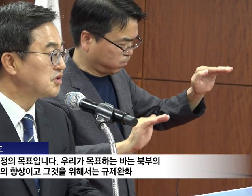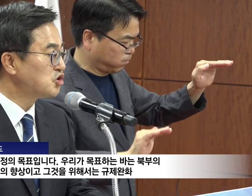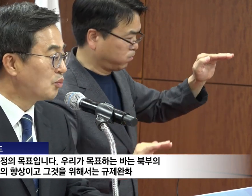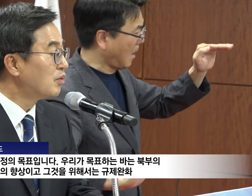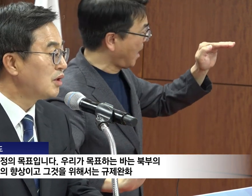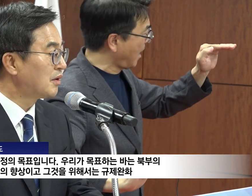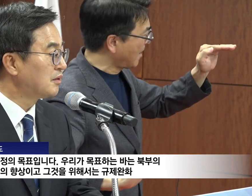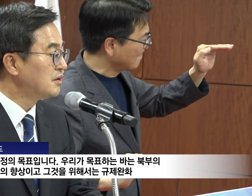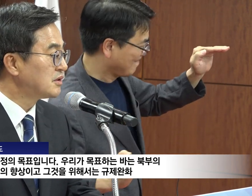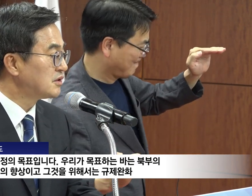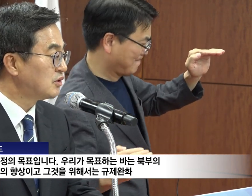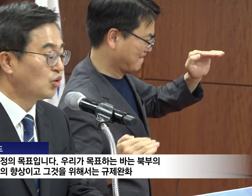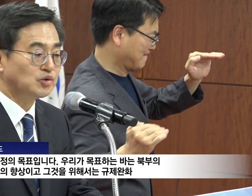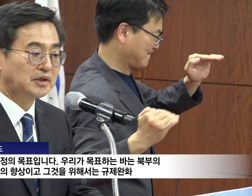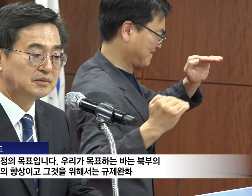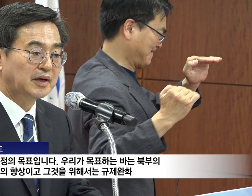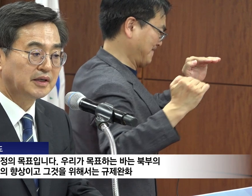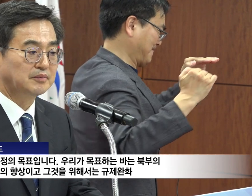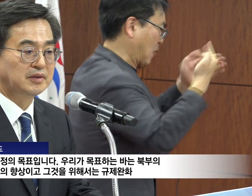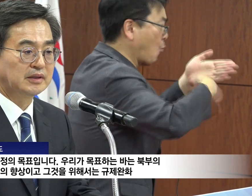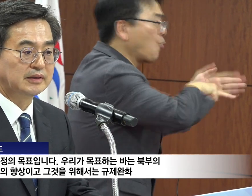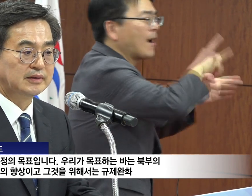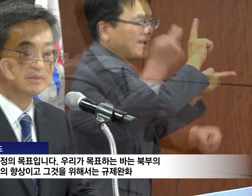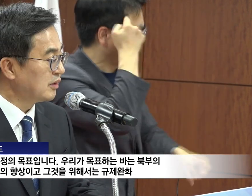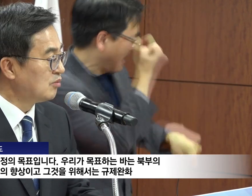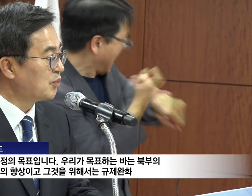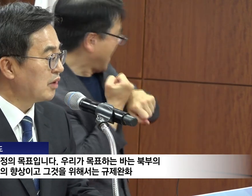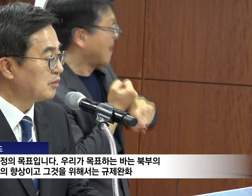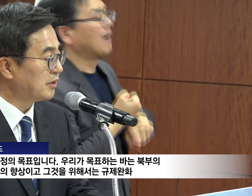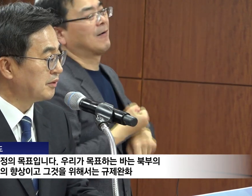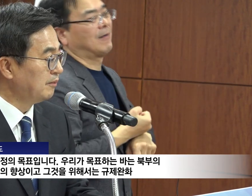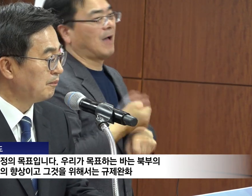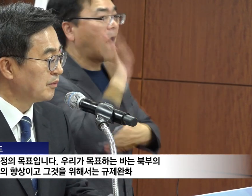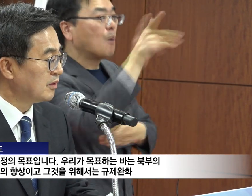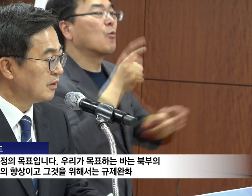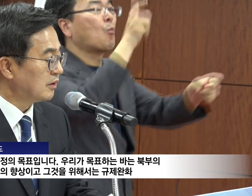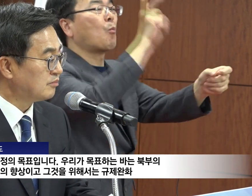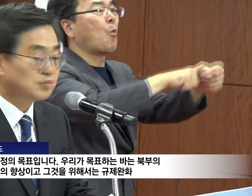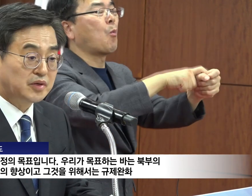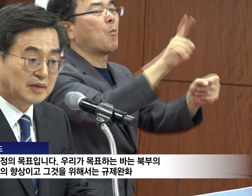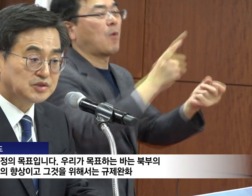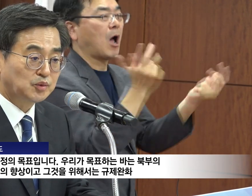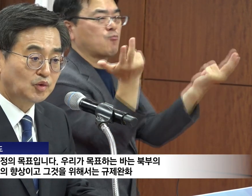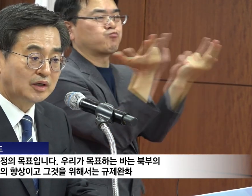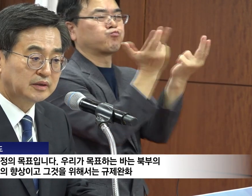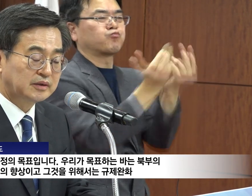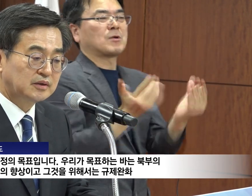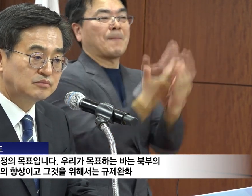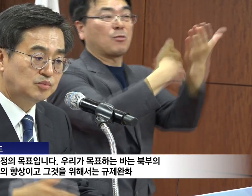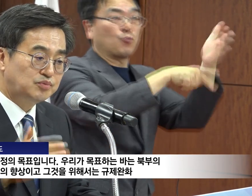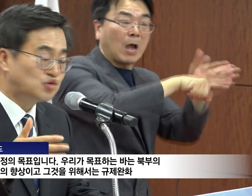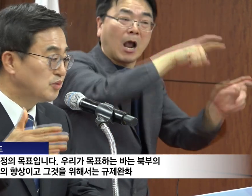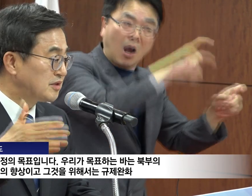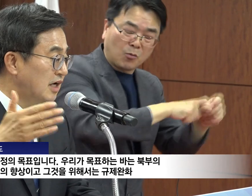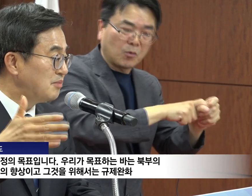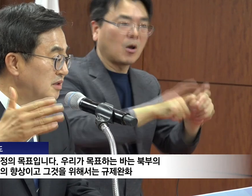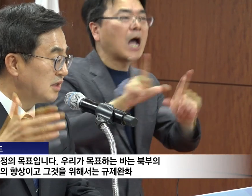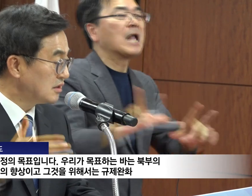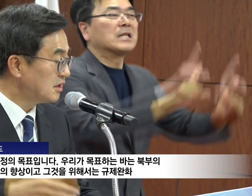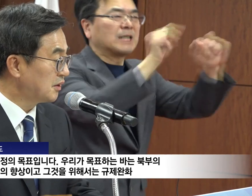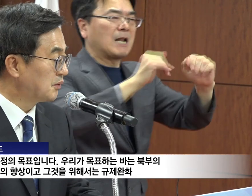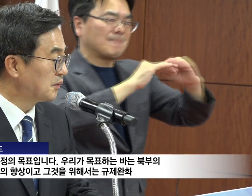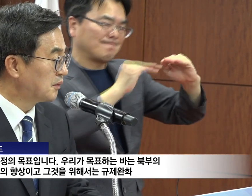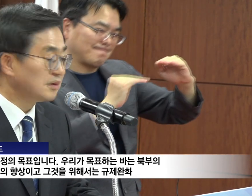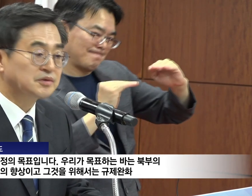그걸 어떻게든 좋게 보려고 하는 것이 제 도전의 큰 방향입니다. 우리가 목표하는 바는 북부의 발전과 북부 주민 삶의